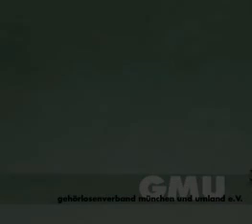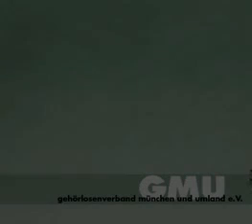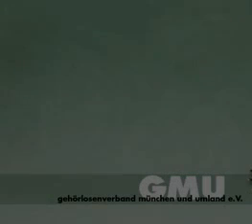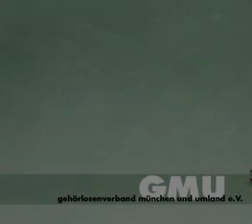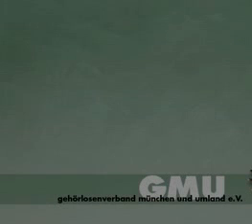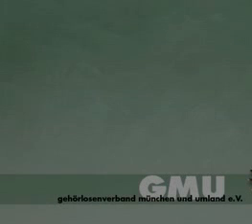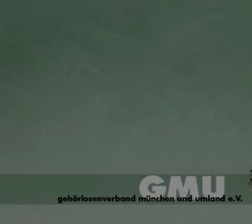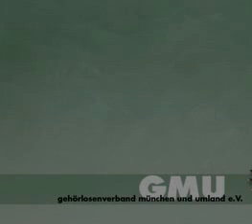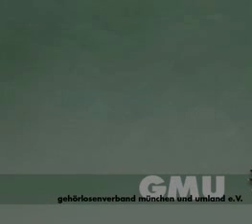Musik